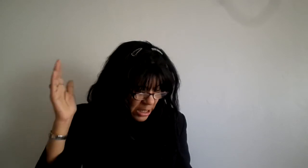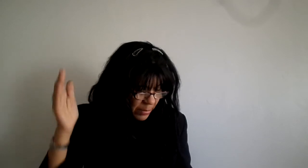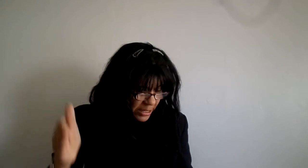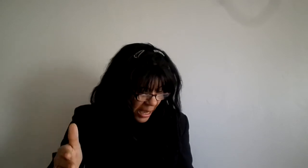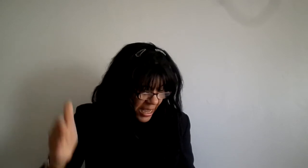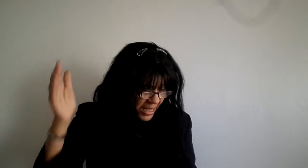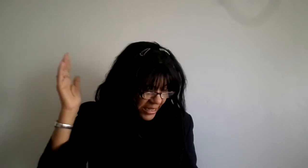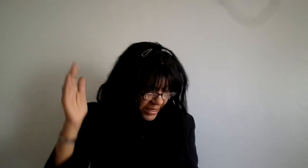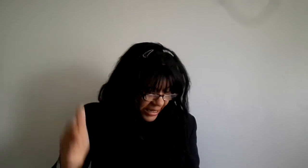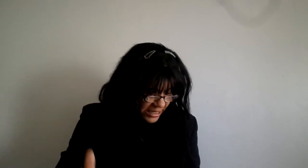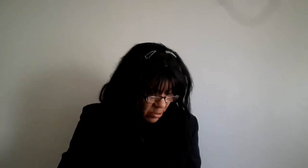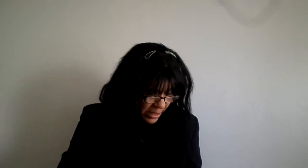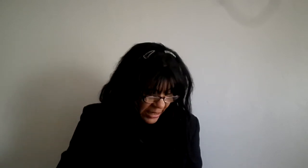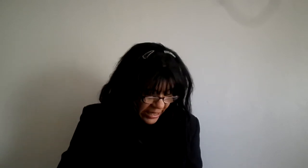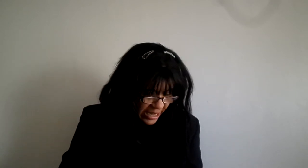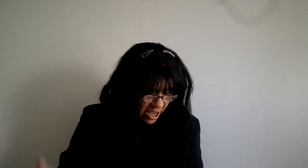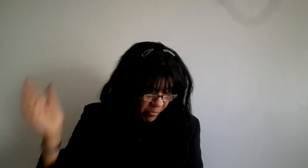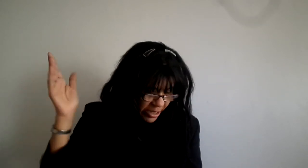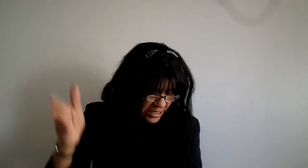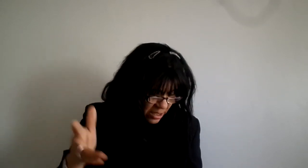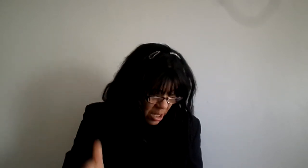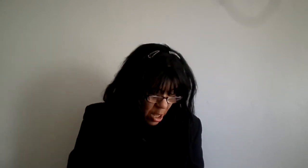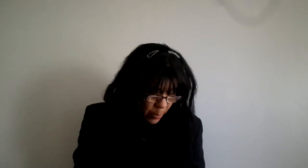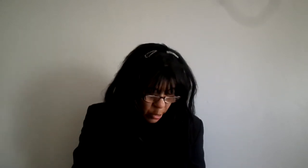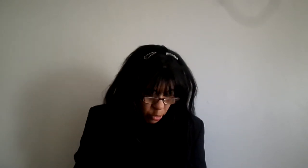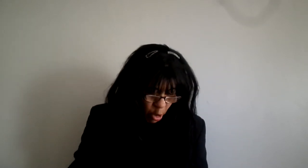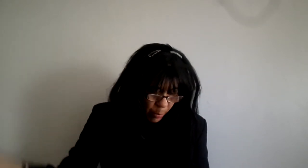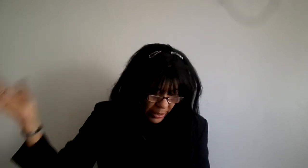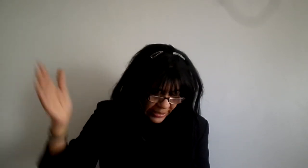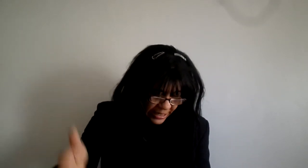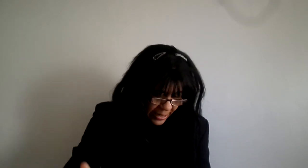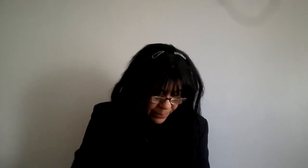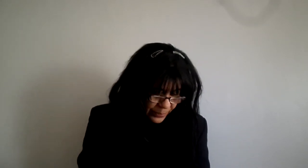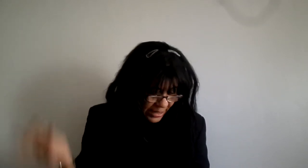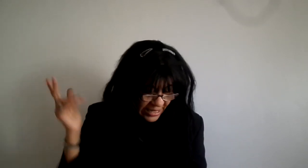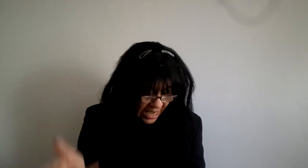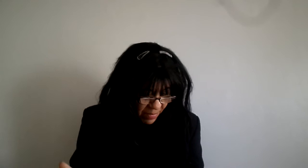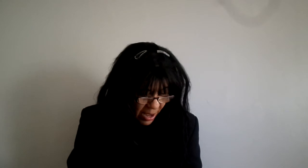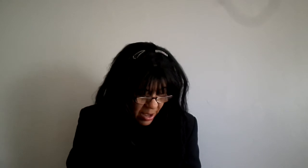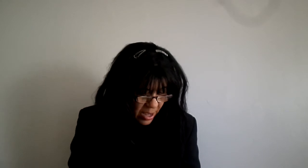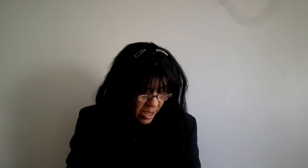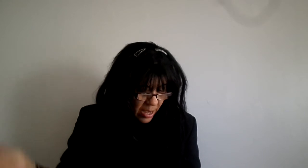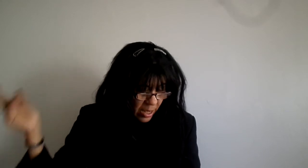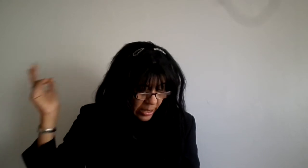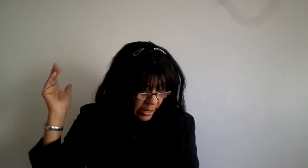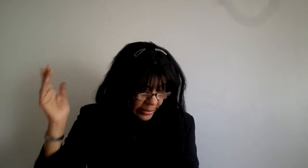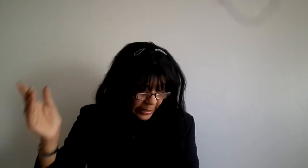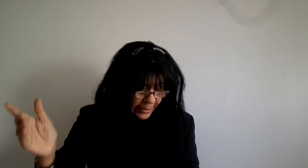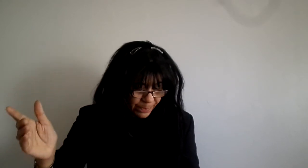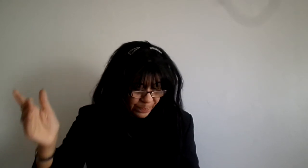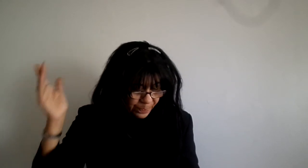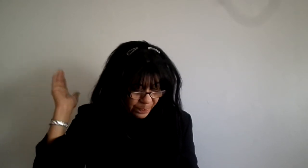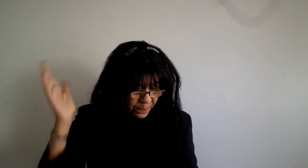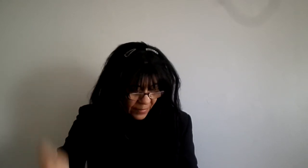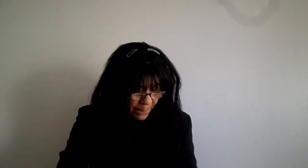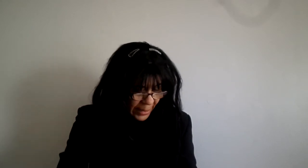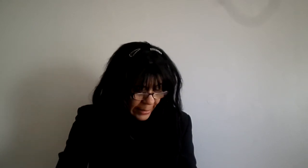semillas y está sobre la tierra y fue así. Produjo por la tierra hierba, verde,